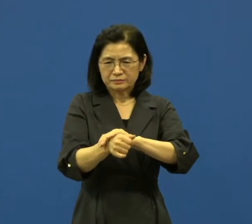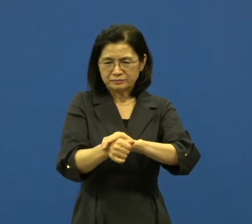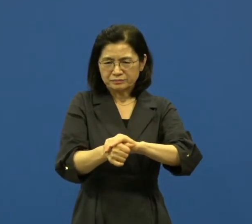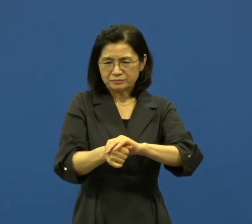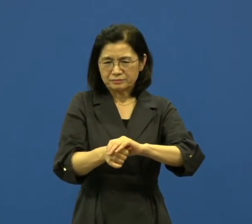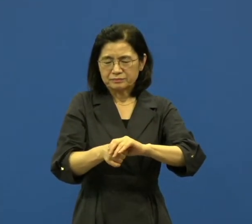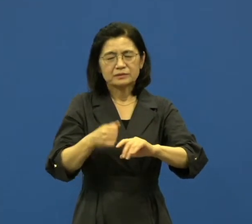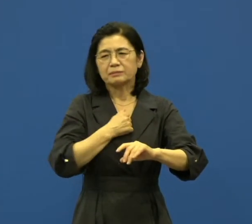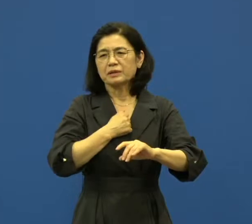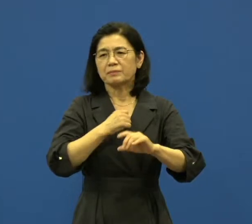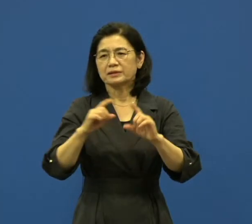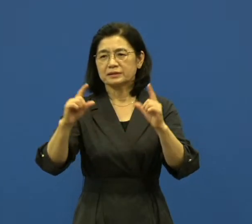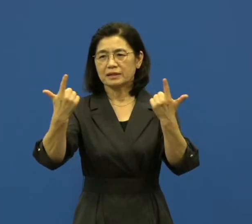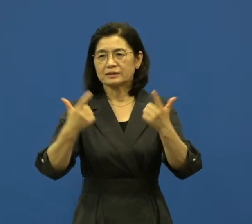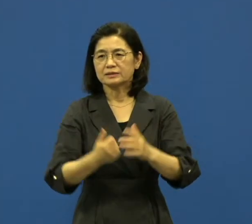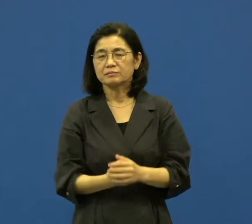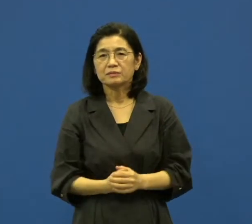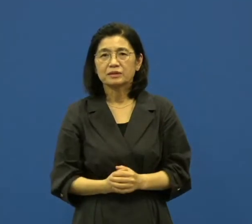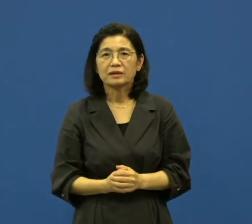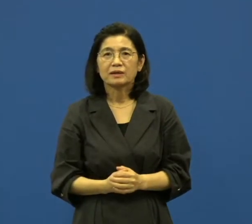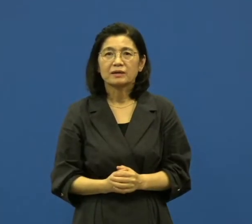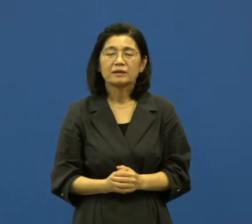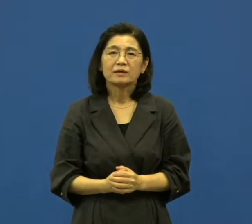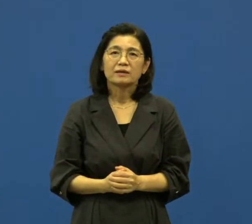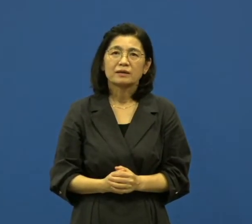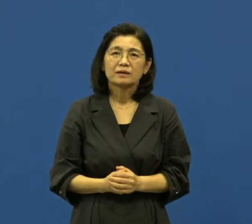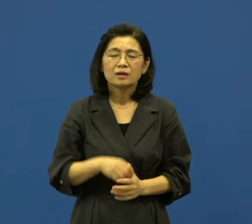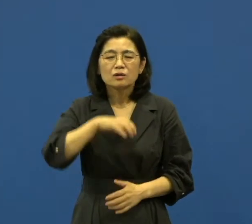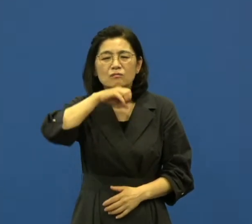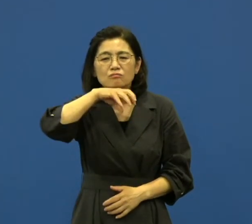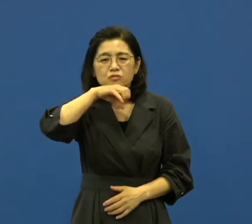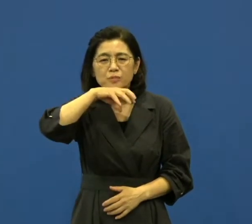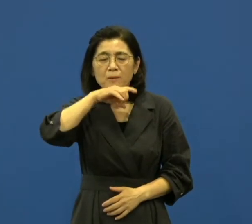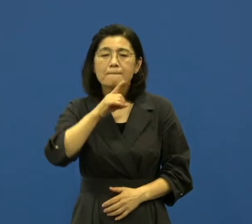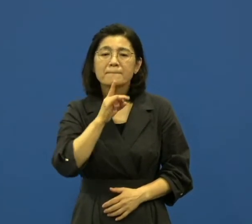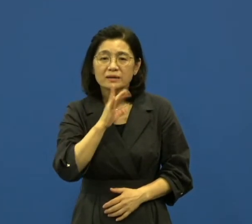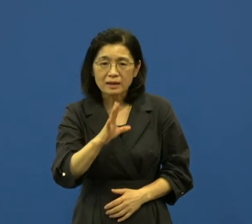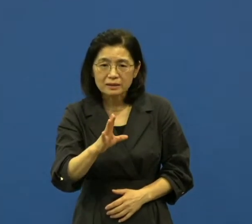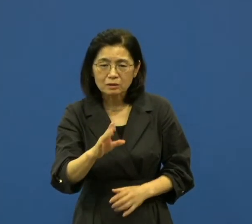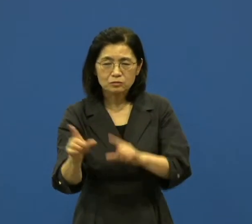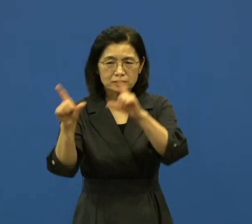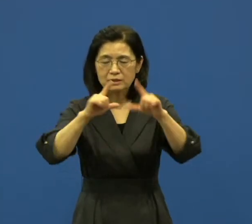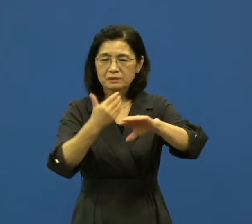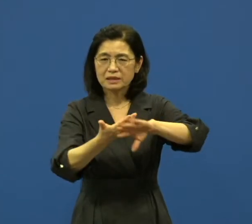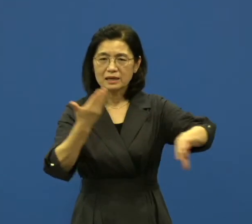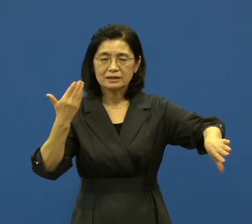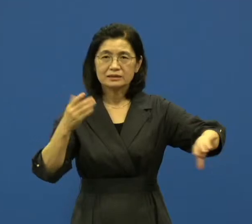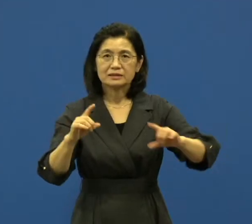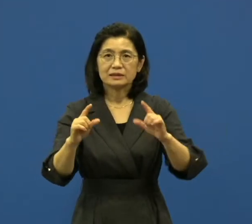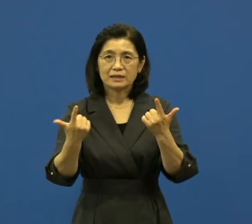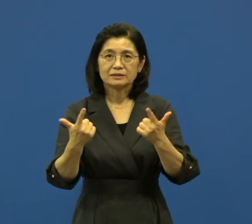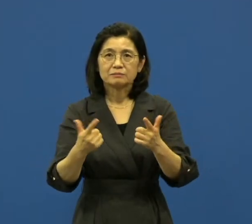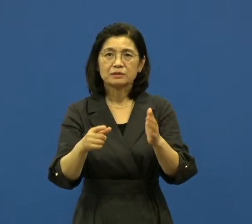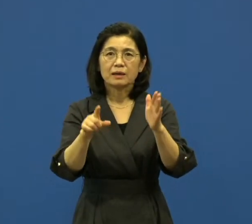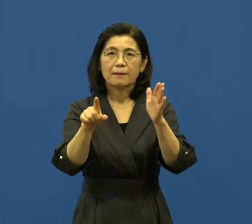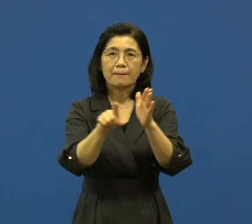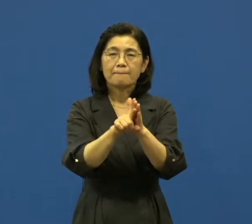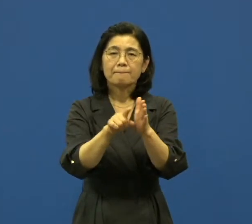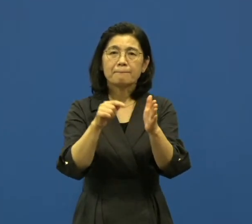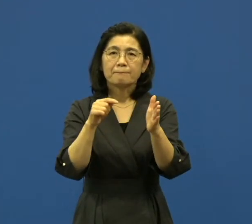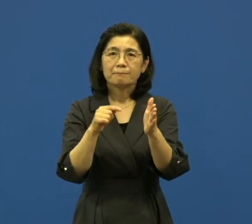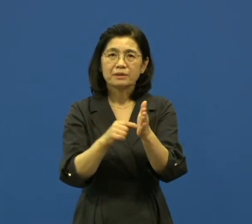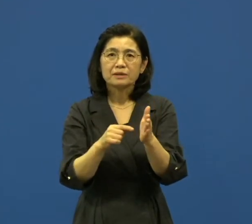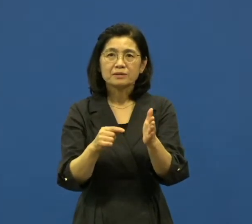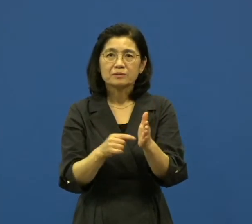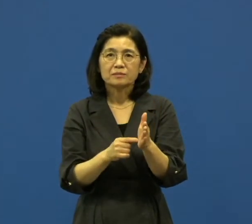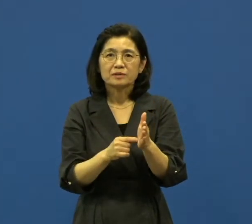현실의 어려움만 따지고 불평만 한다고 삶이 달라지지 않습니다. 믿음은 산술적이지 않고 그것을 훨씬